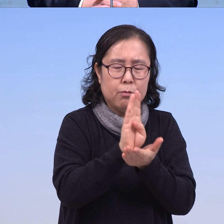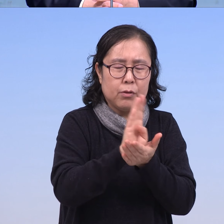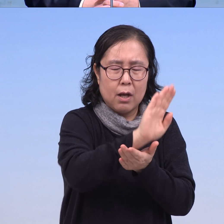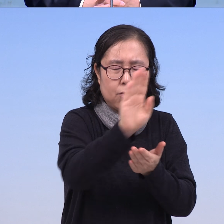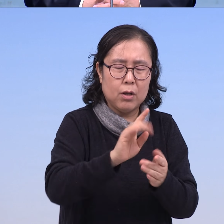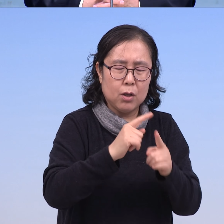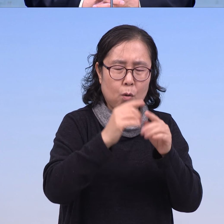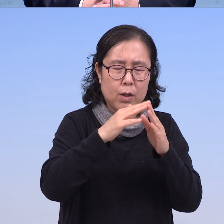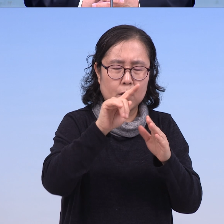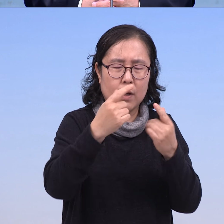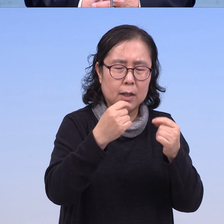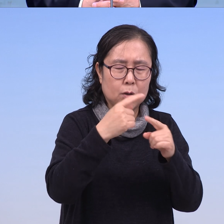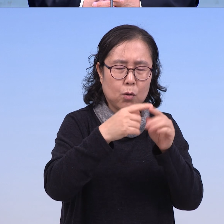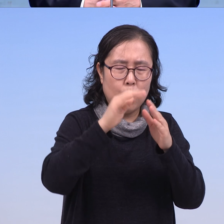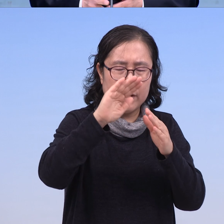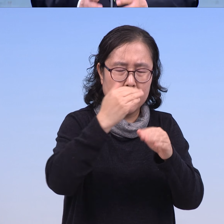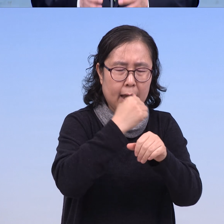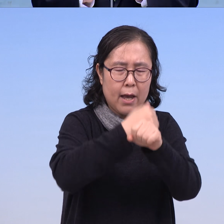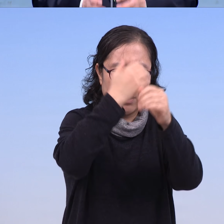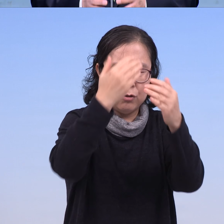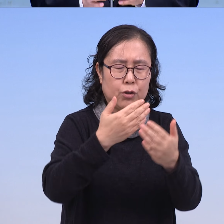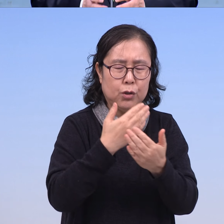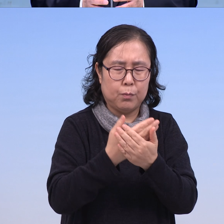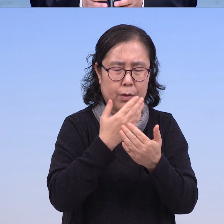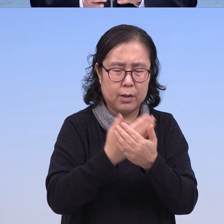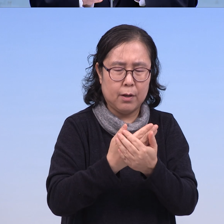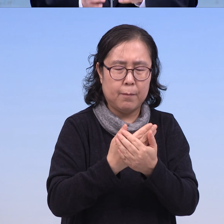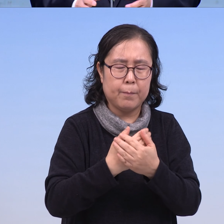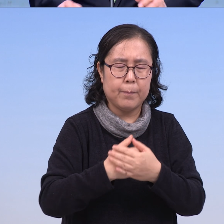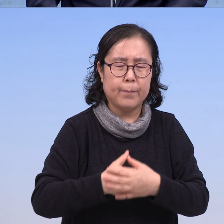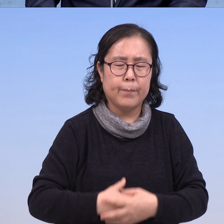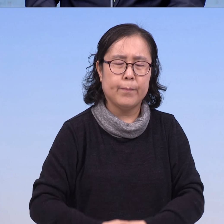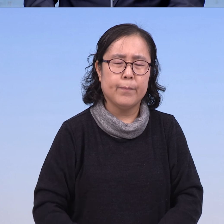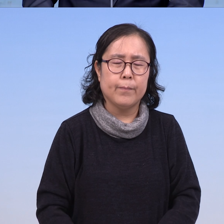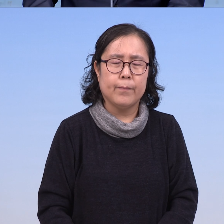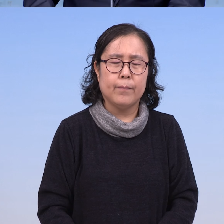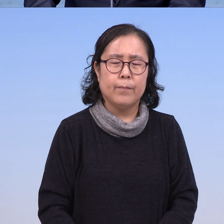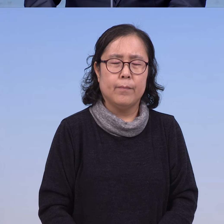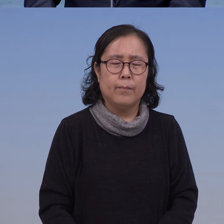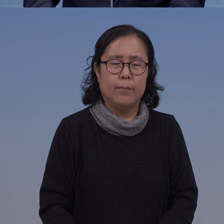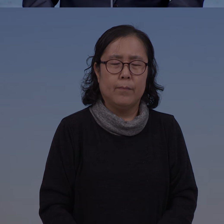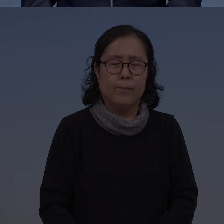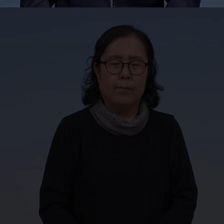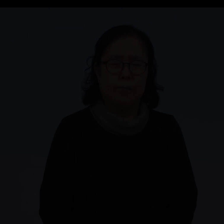믿습니다. 분당 우리 교회는 그런 교회 되게 하여 주시옵소서.